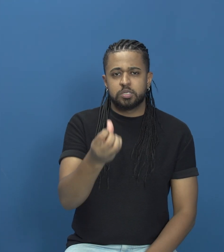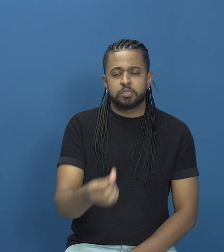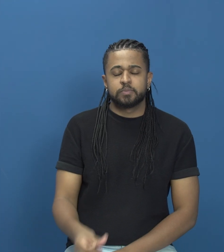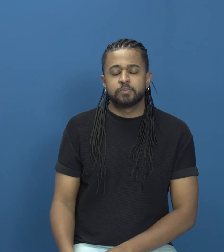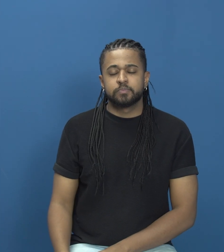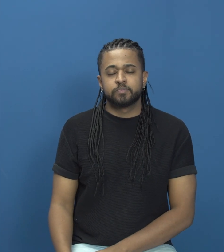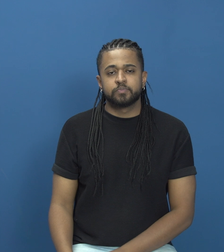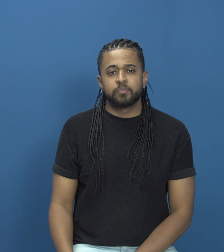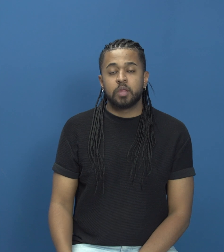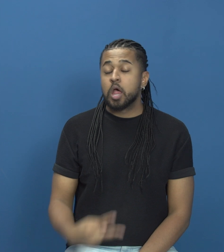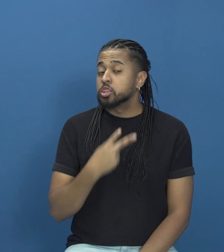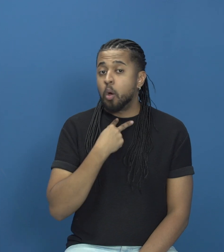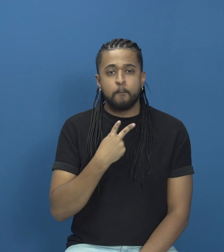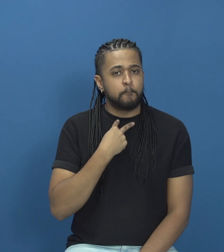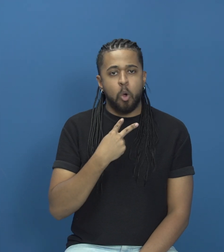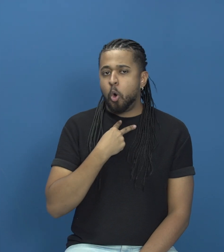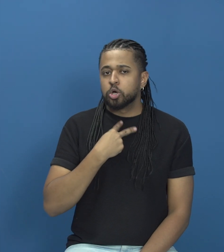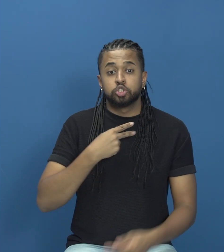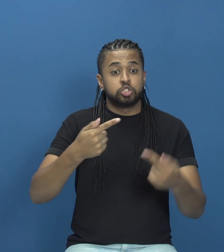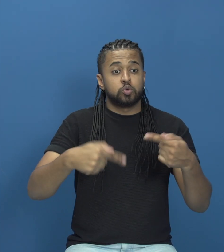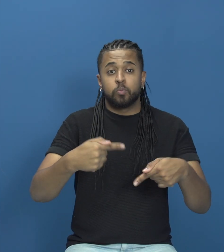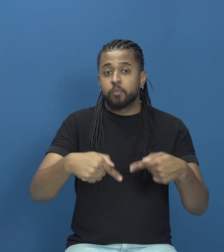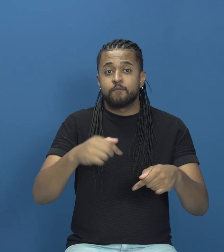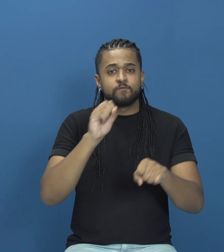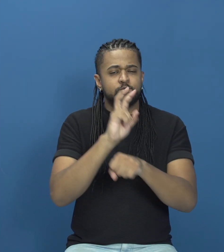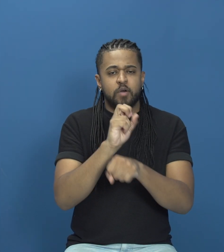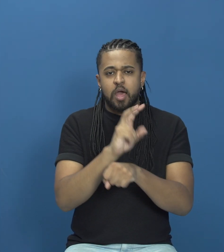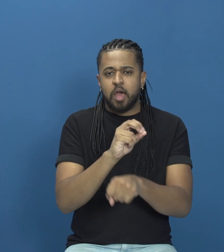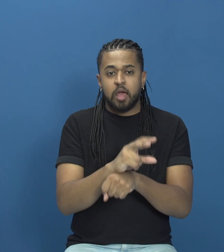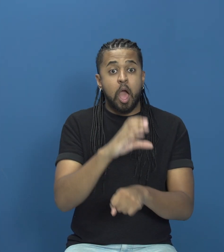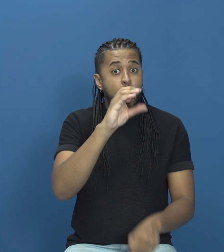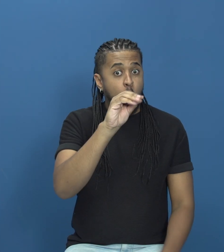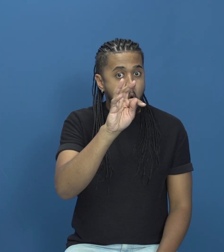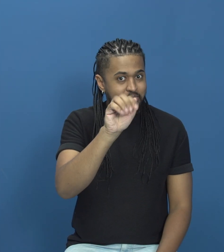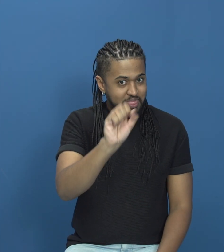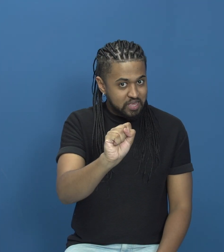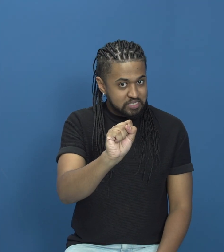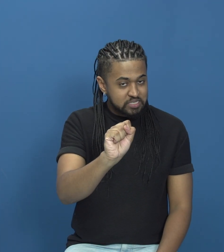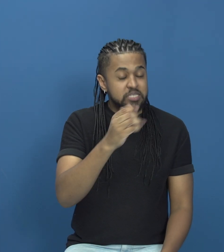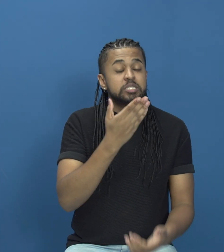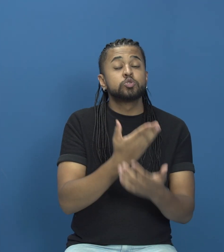5.6. Não poderão concorrer às vagas reservadas às cotas